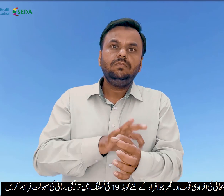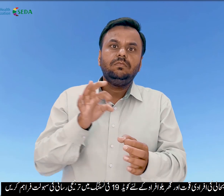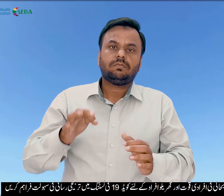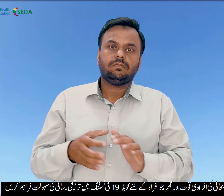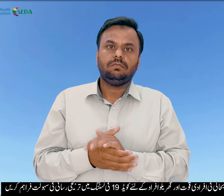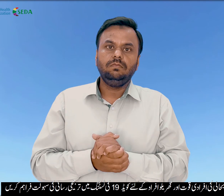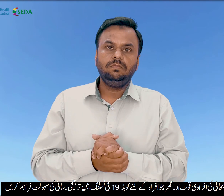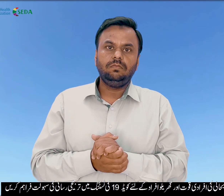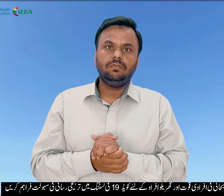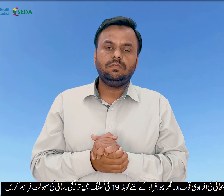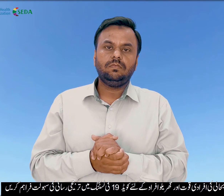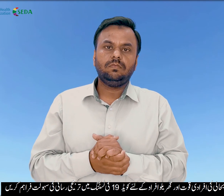کریں۔